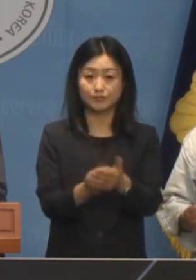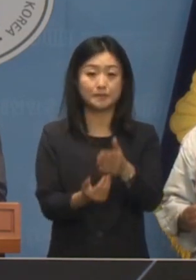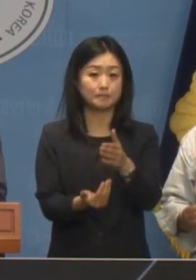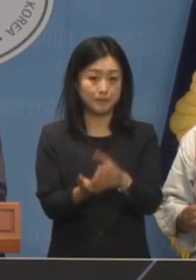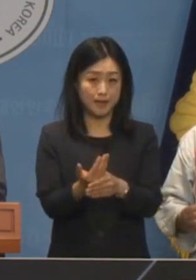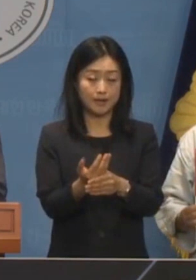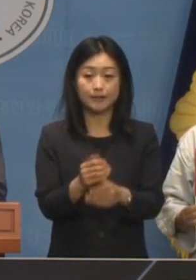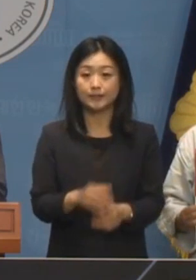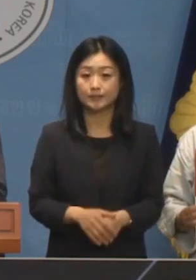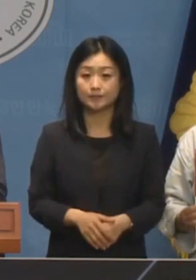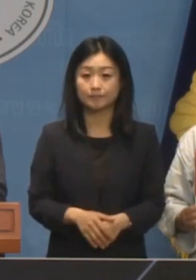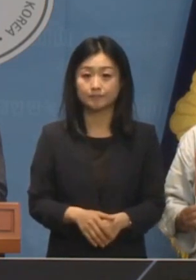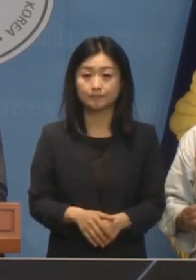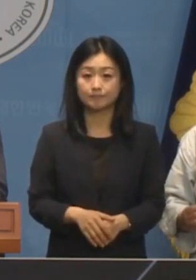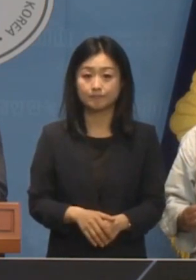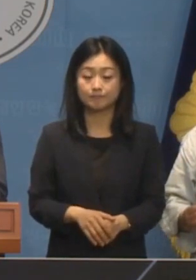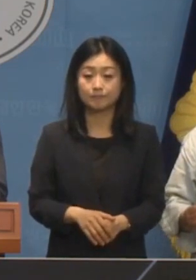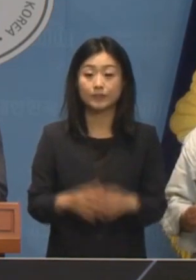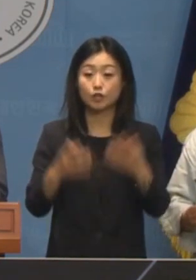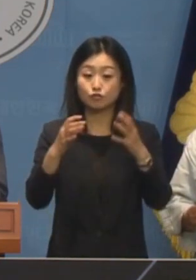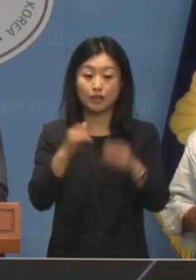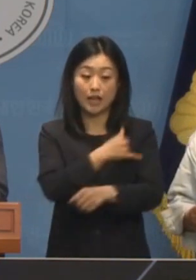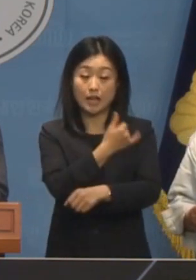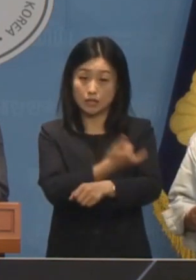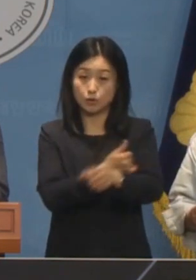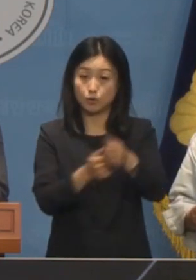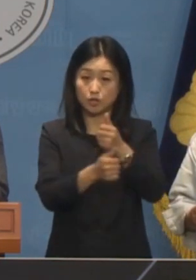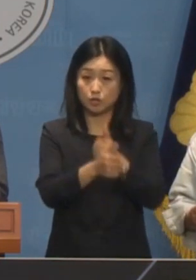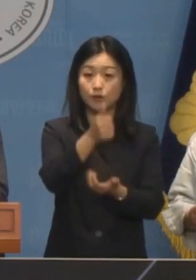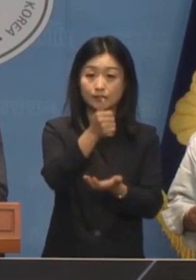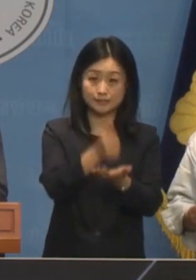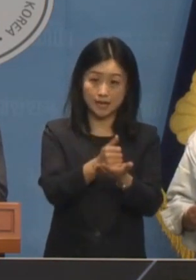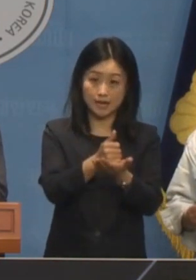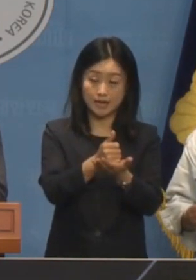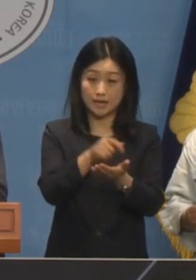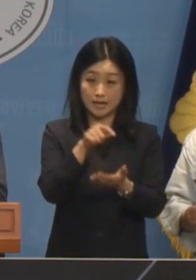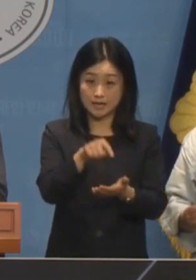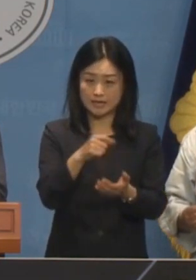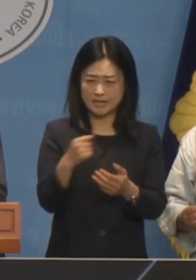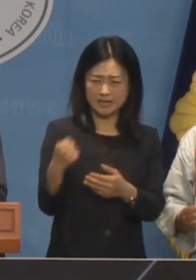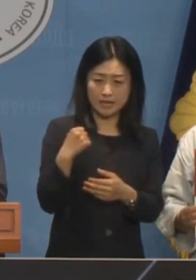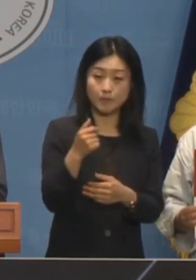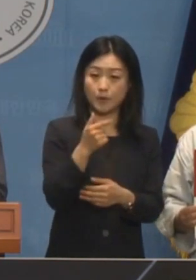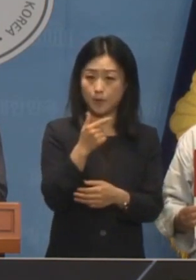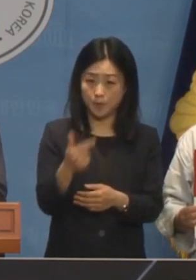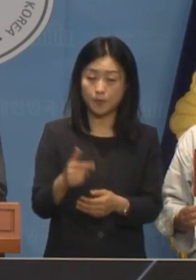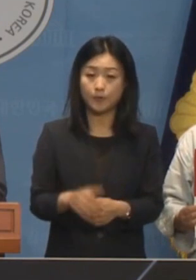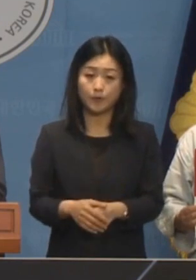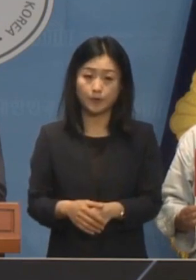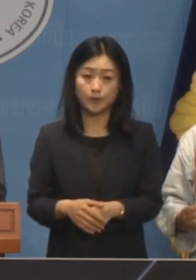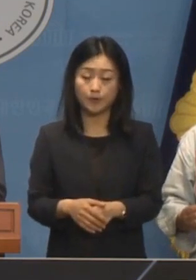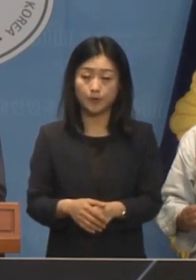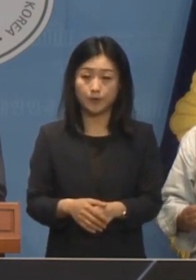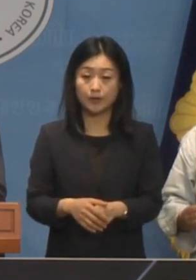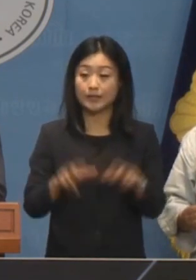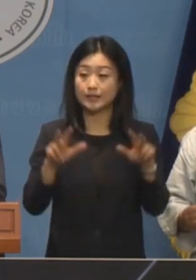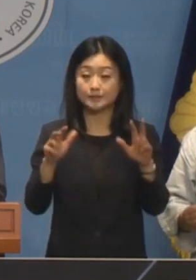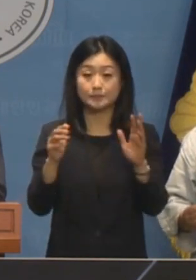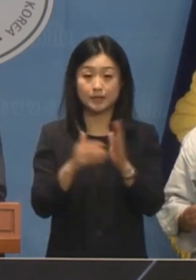다른 모든 기관과 마찬가지로 국가인권위원회 위원장은 그 영향력이 매우 큰 지위이다. 그런데